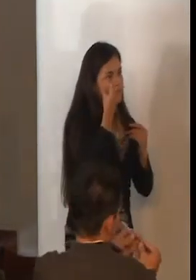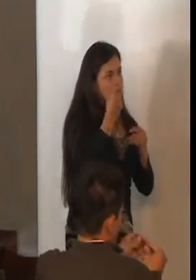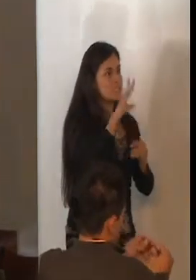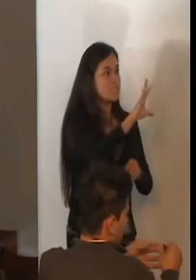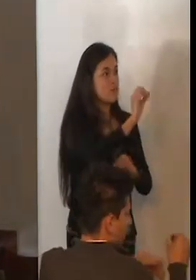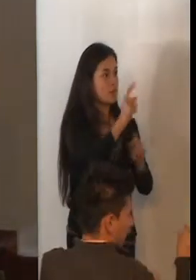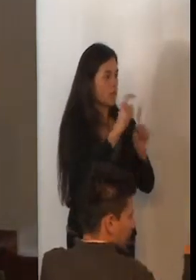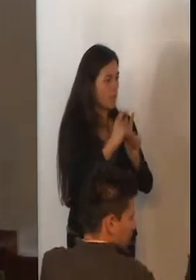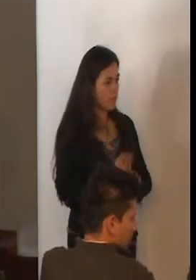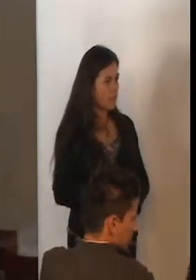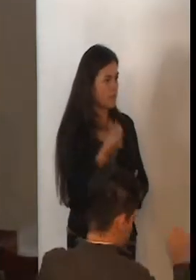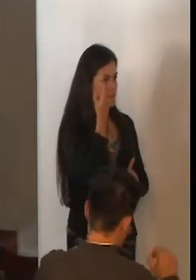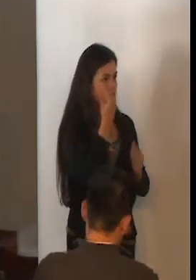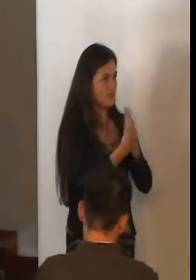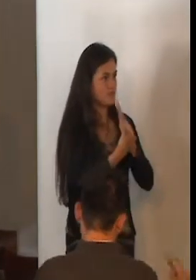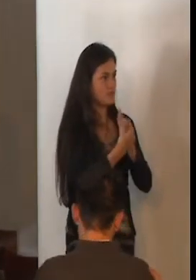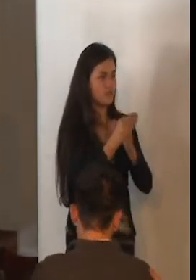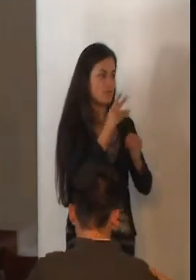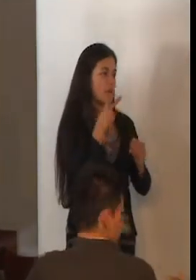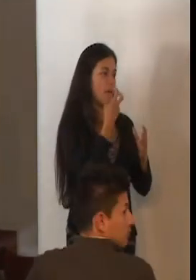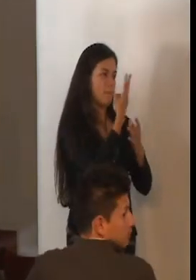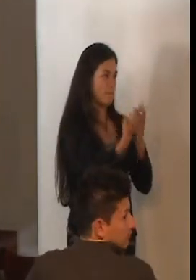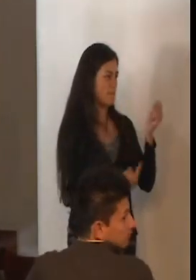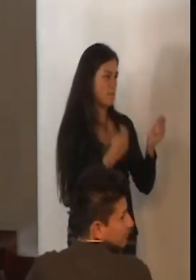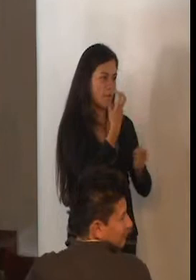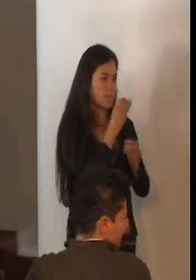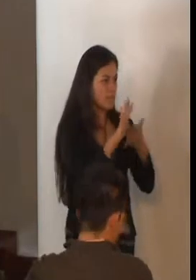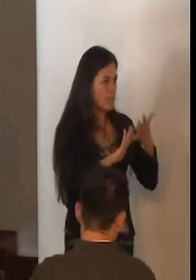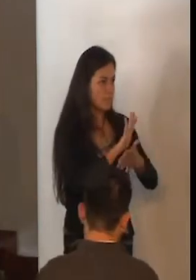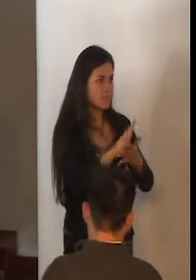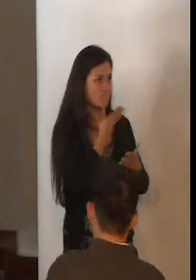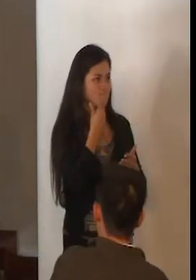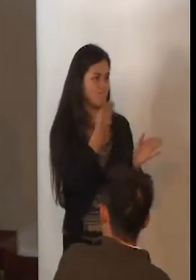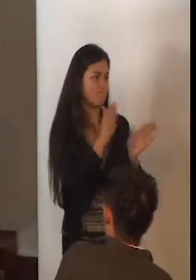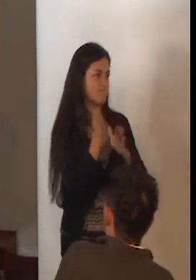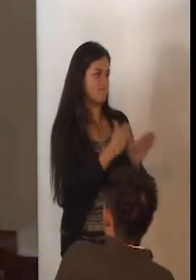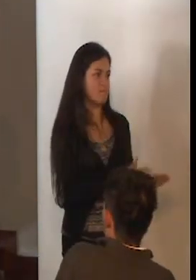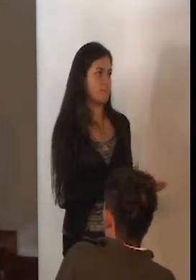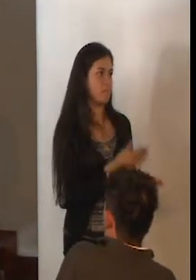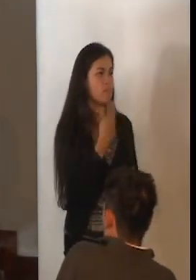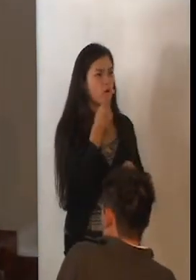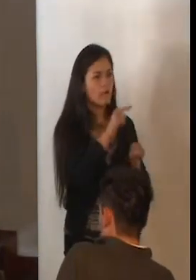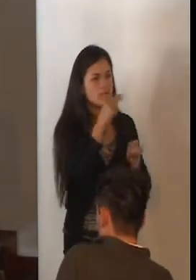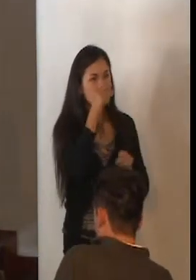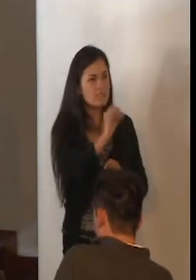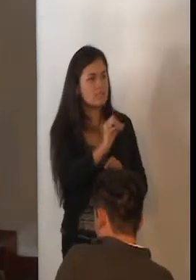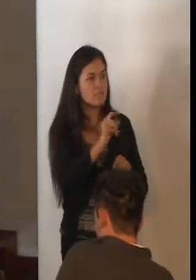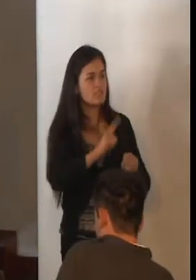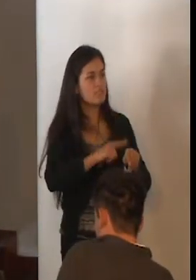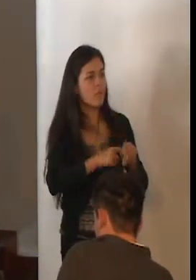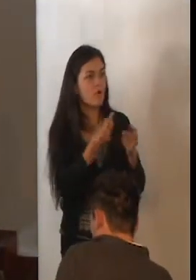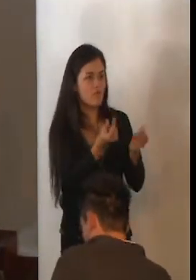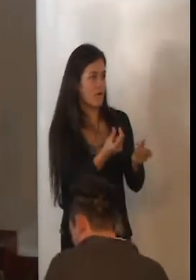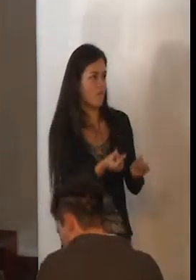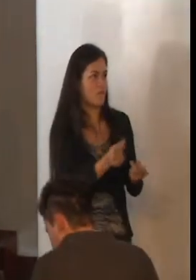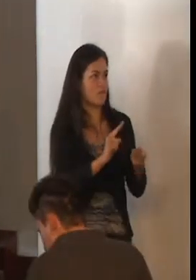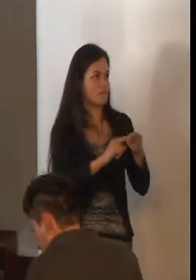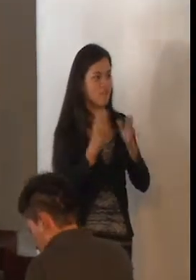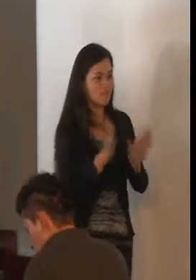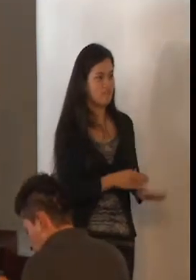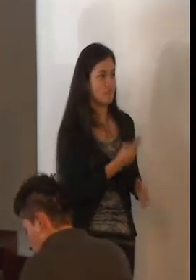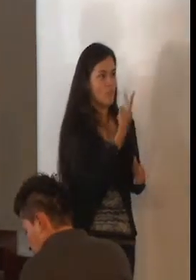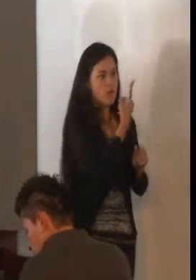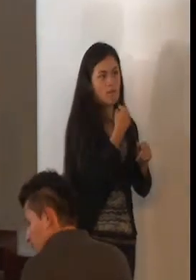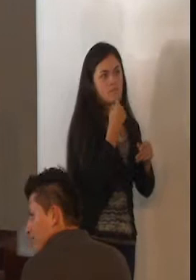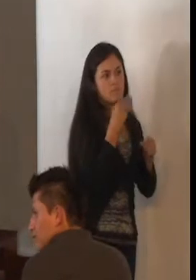de más o menos 50 palabras, comienzan a abandonar la comunicación bimodal. en unos niños esto se toma muy poco tiempo, en otros niños